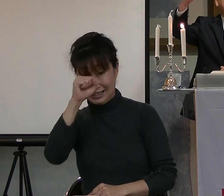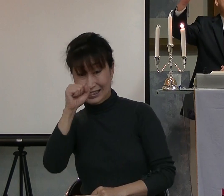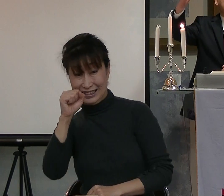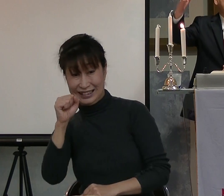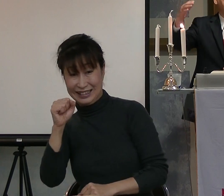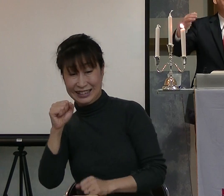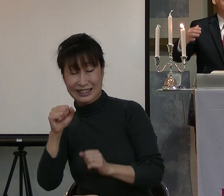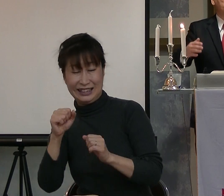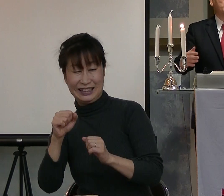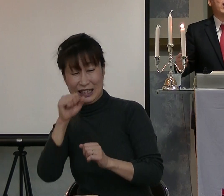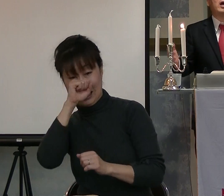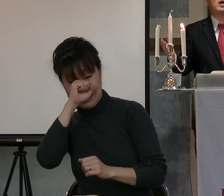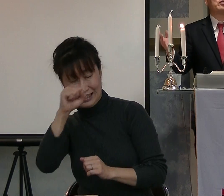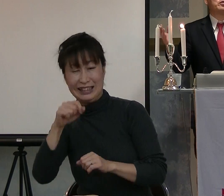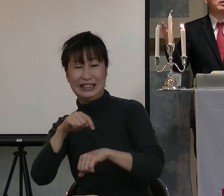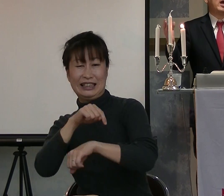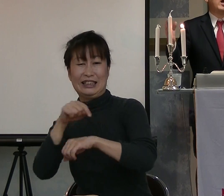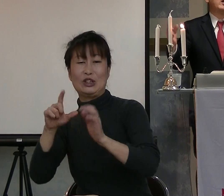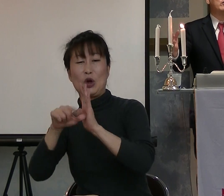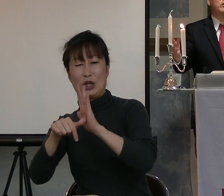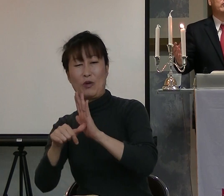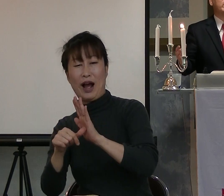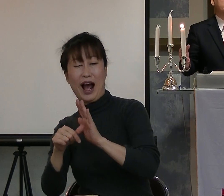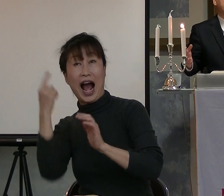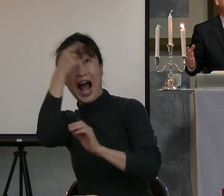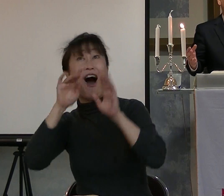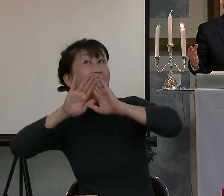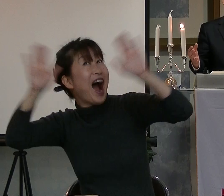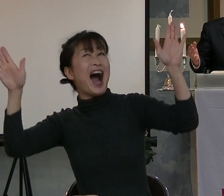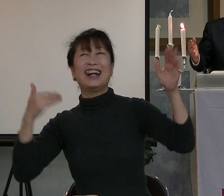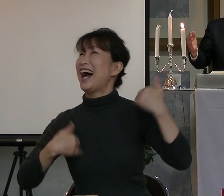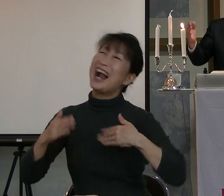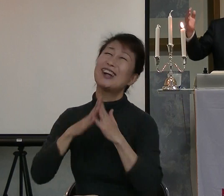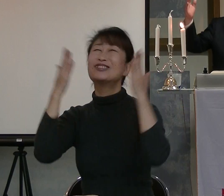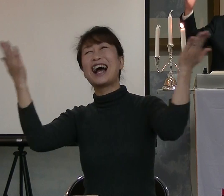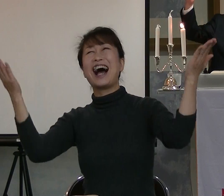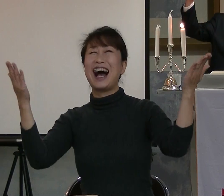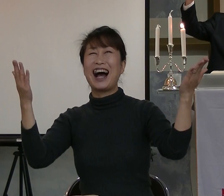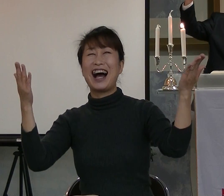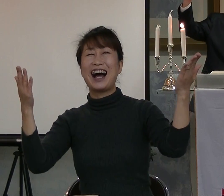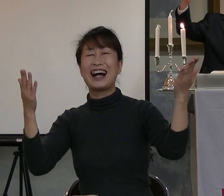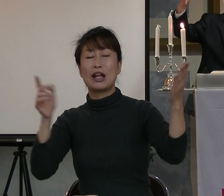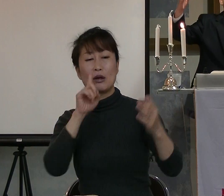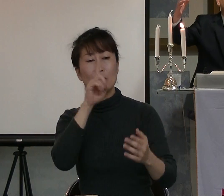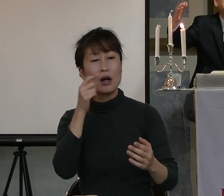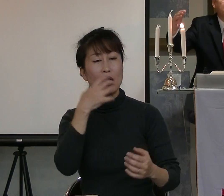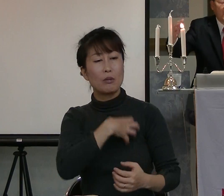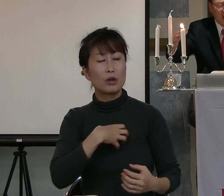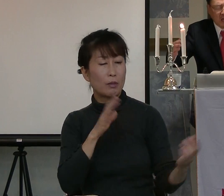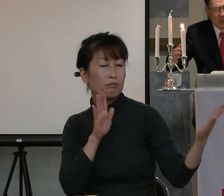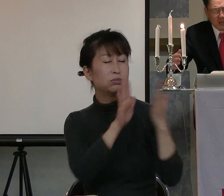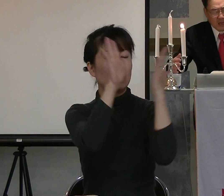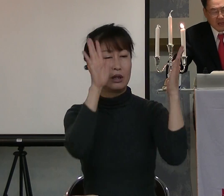上がるんですね。もう明るくてハレルヤって言いながら、何かの時もう暗